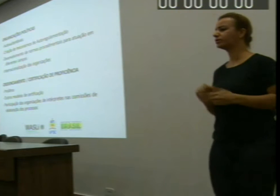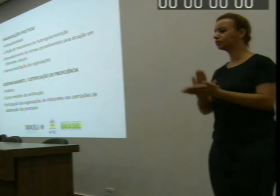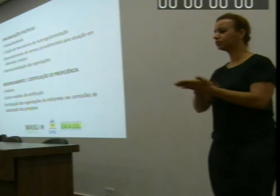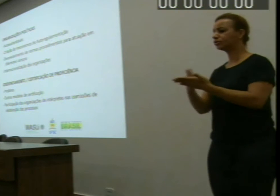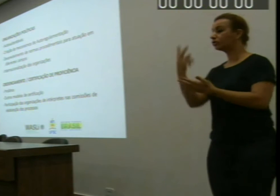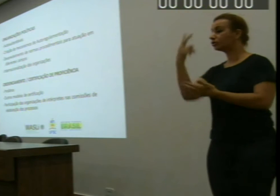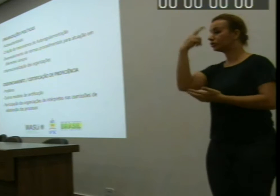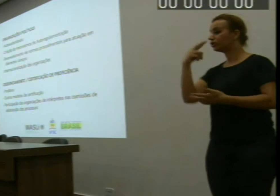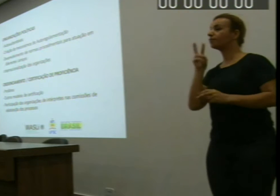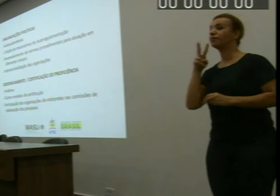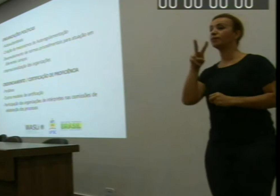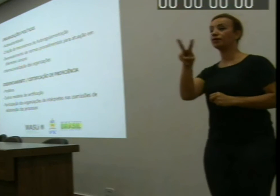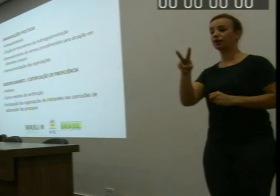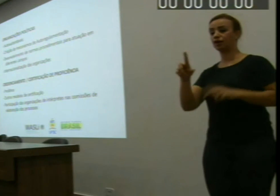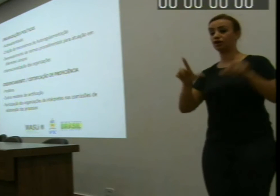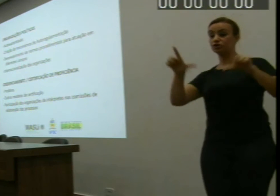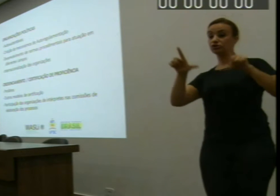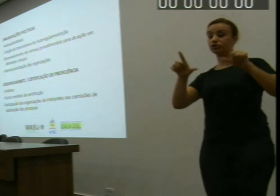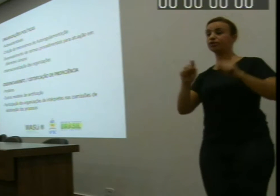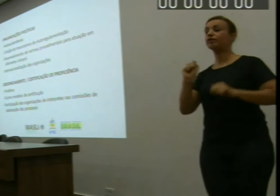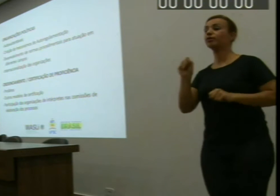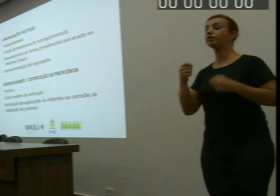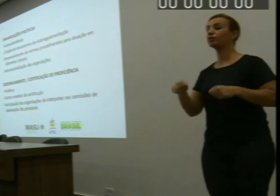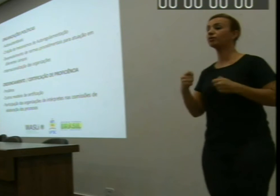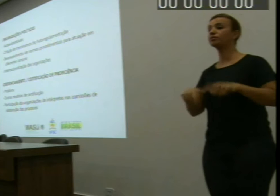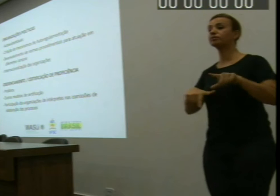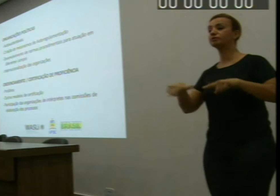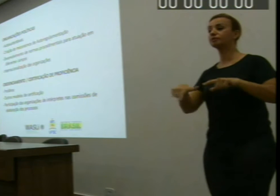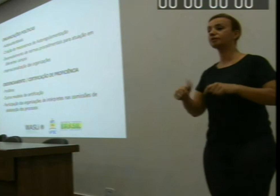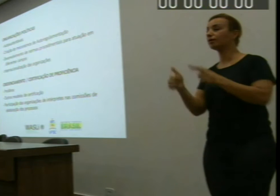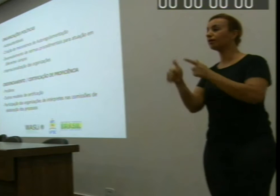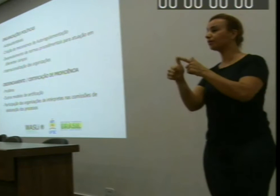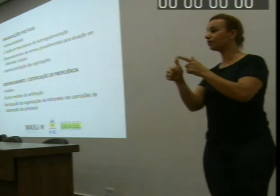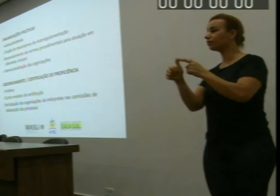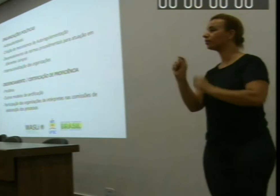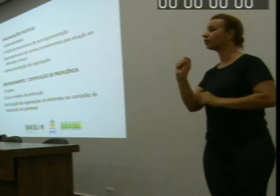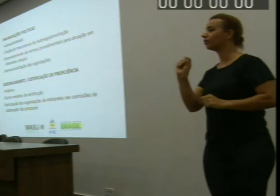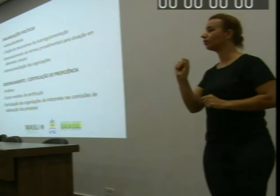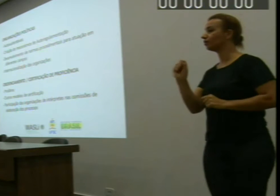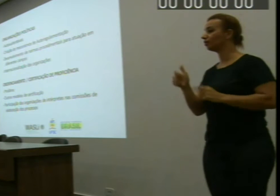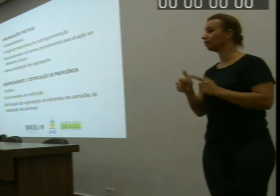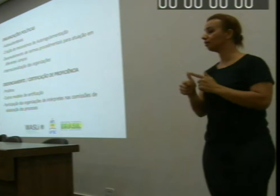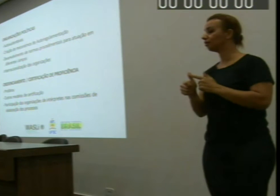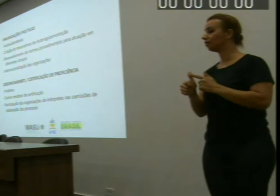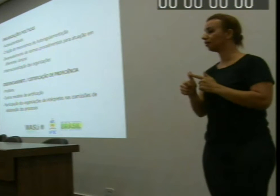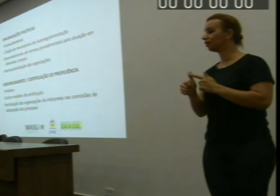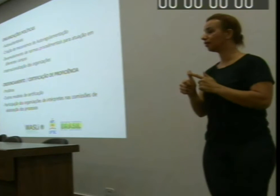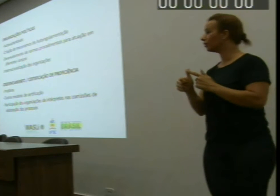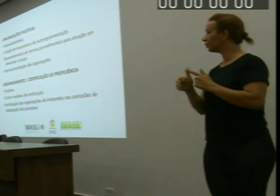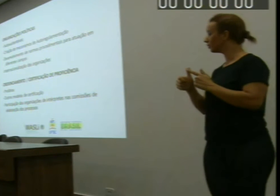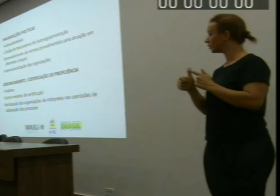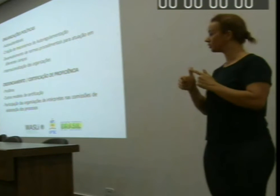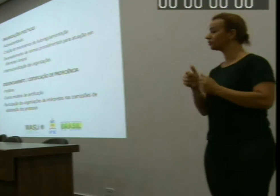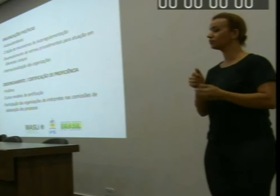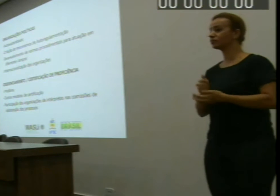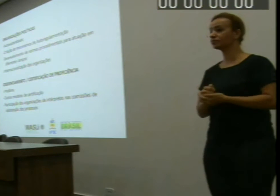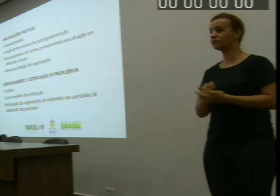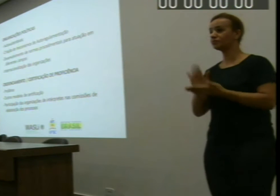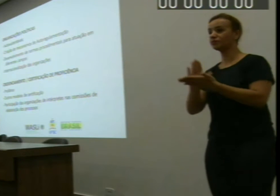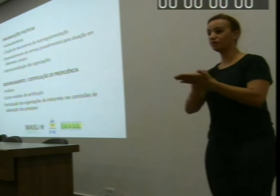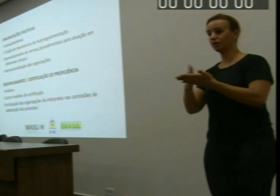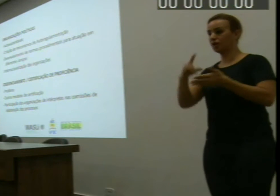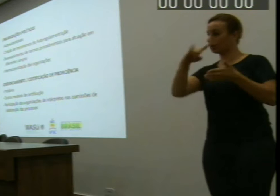que eu tenho que exigir dos candidatos que vão vir aqui pleitear esse trabalho eu vou exigir que ele eh interprete